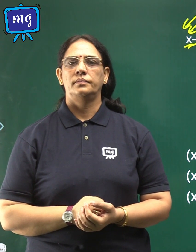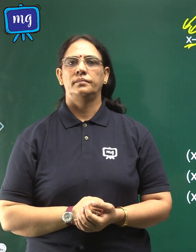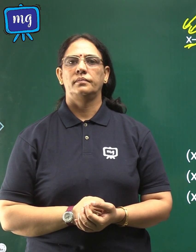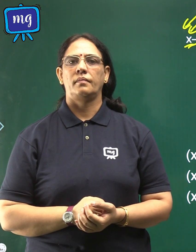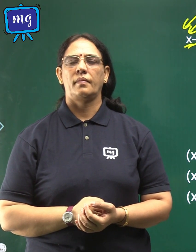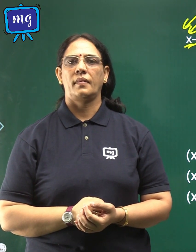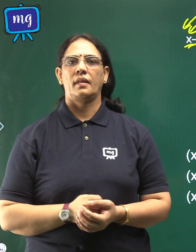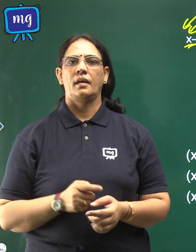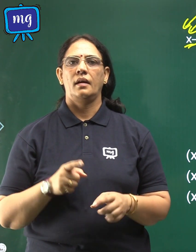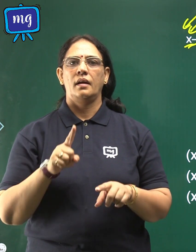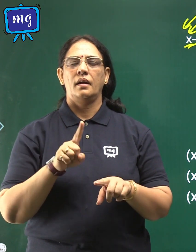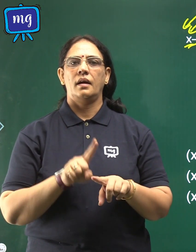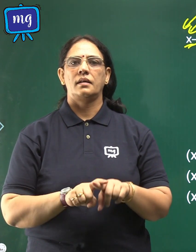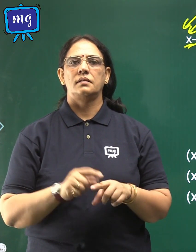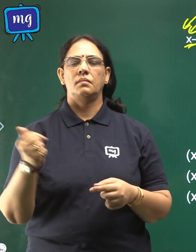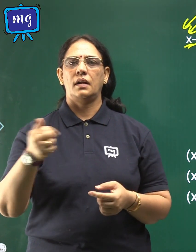एक्स माइनस दो कॉमन लेंगे